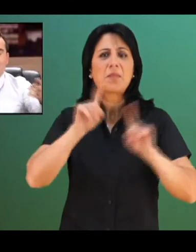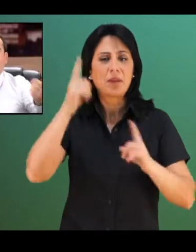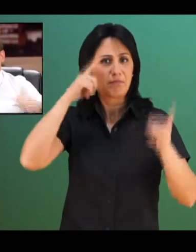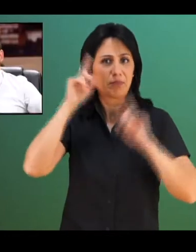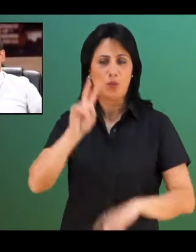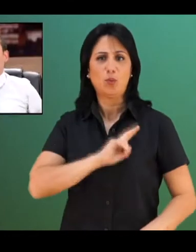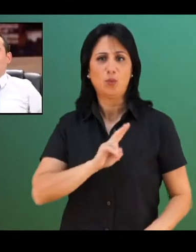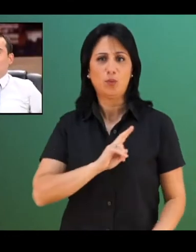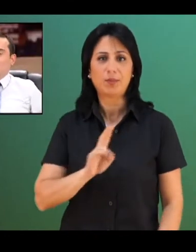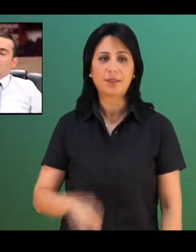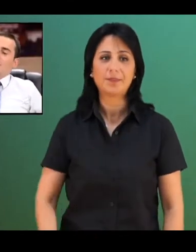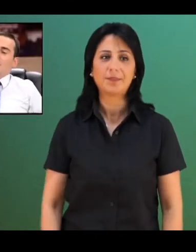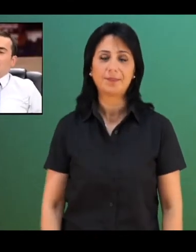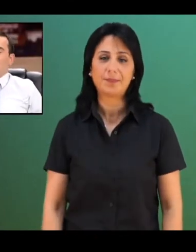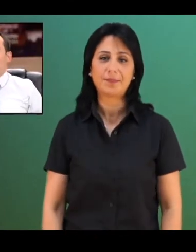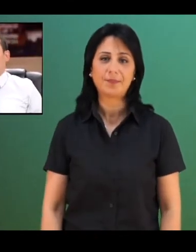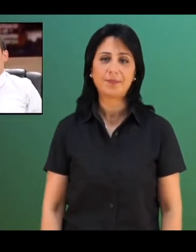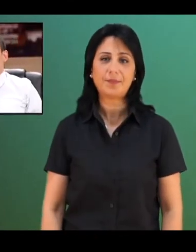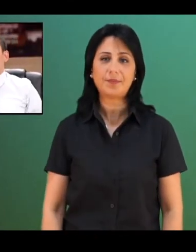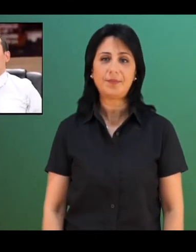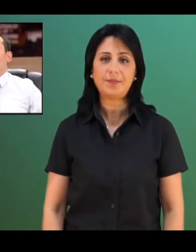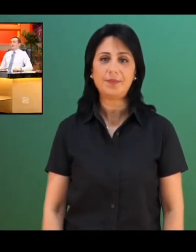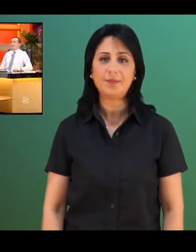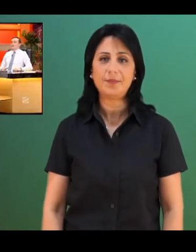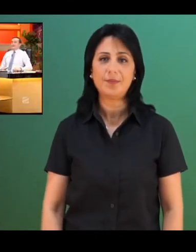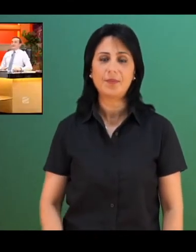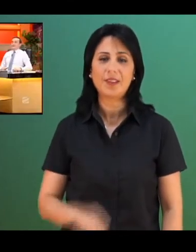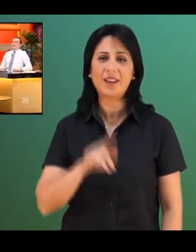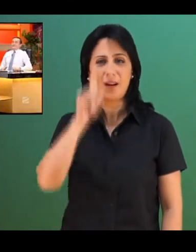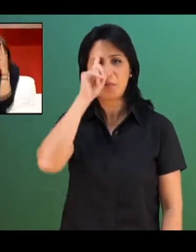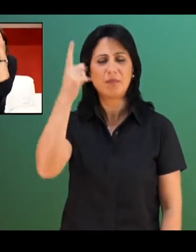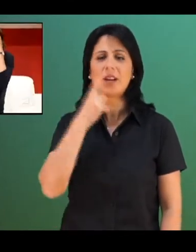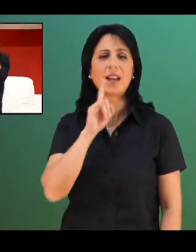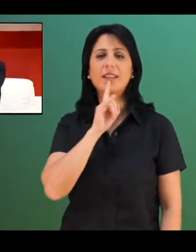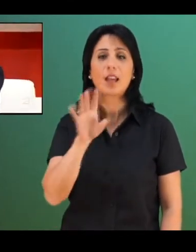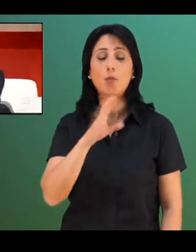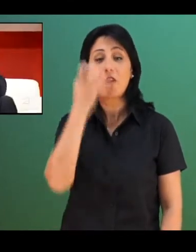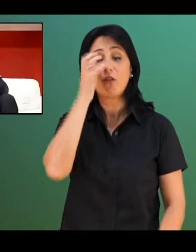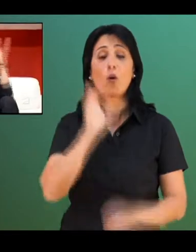არ შეუბრალო ტარიელმა გამოგვიგზავნა ფოტო როგორი იყო და როგორია ეხლა.